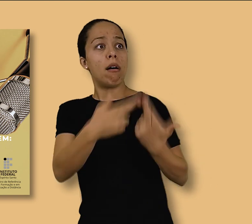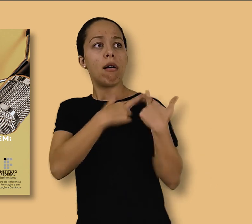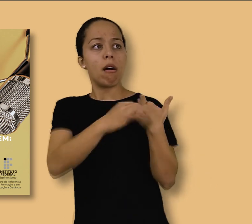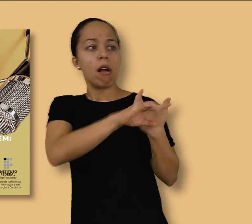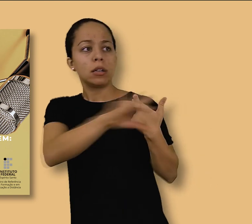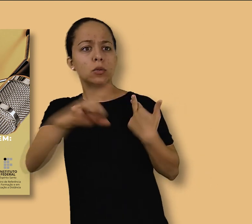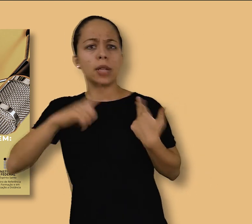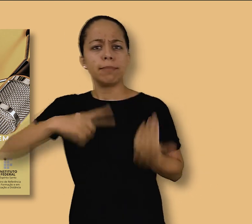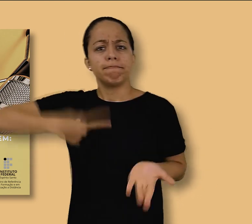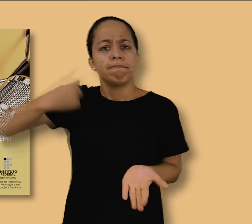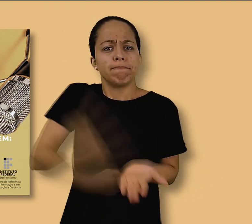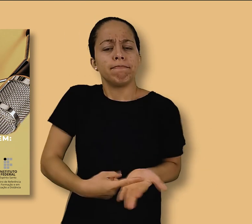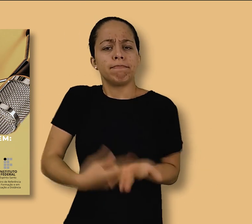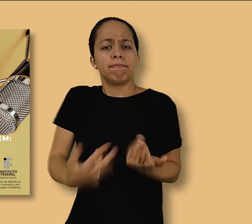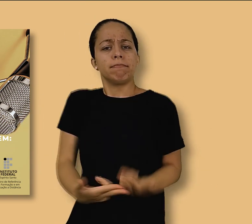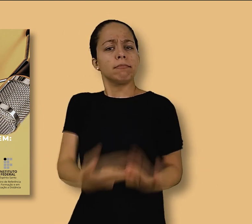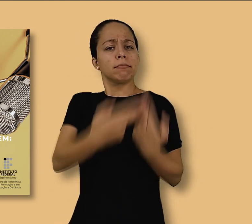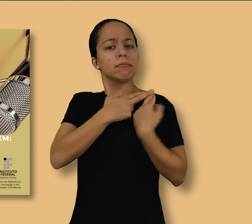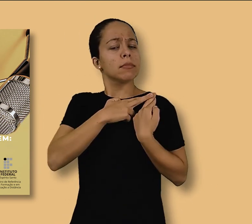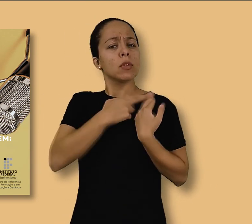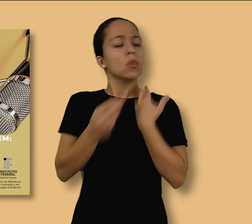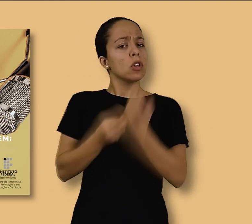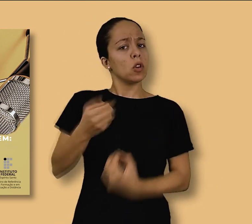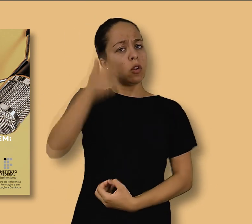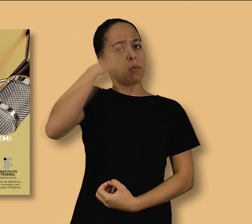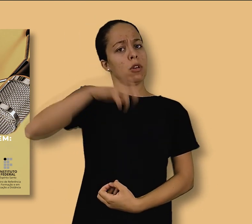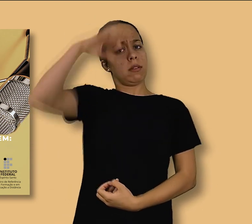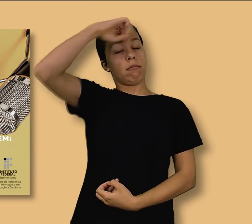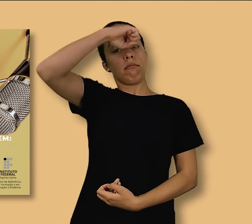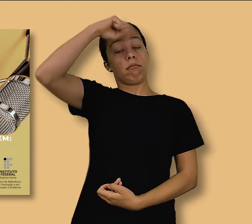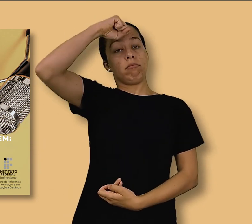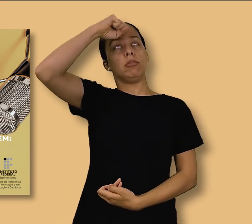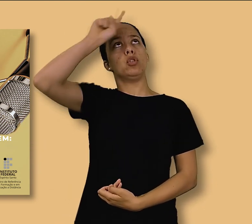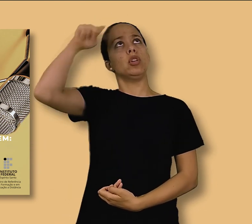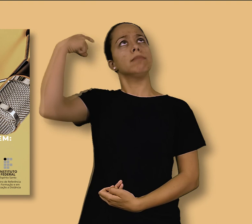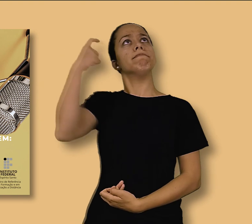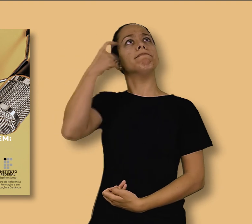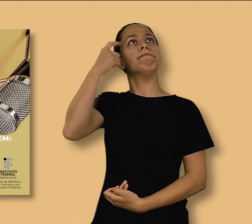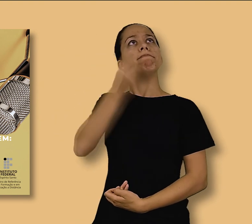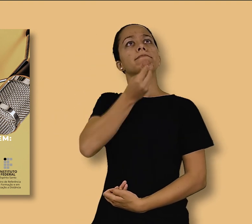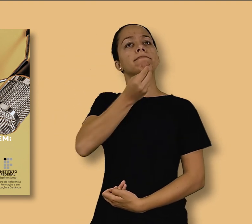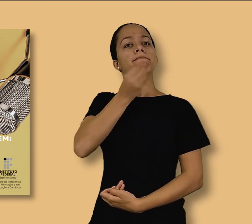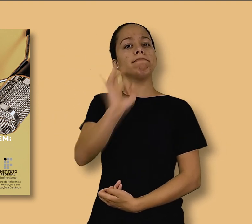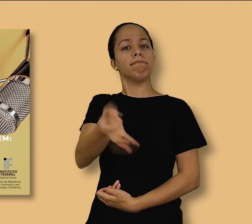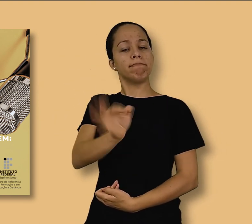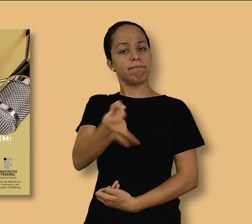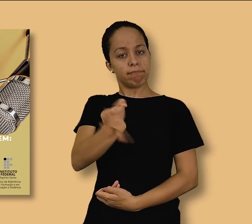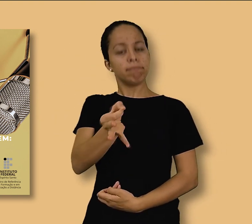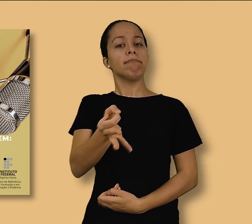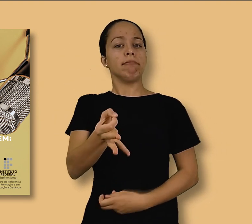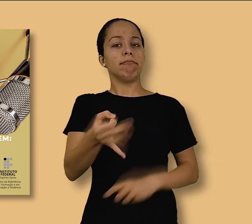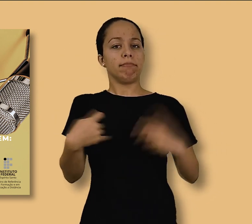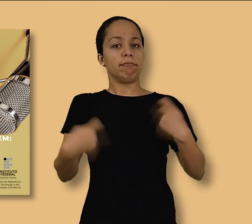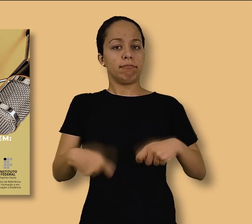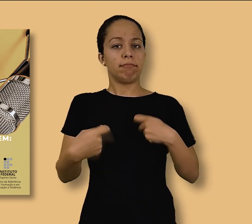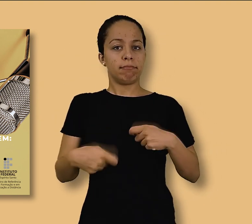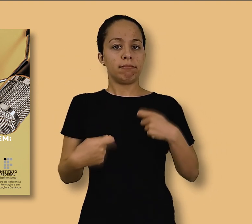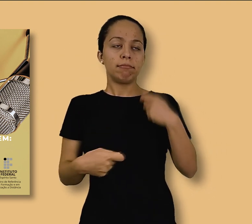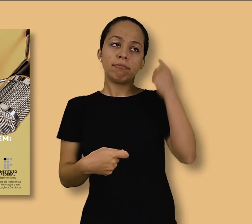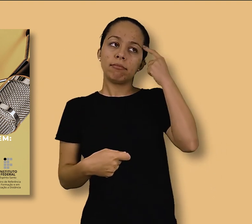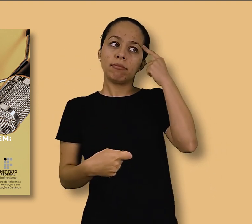todas as variáveis que estão envolvidas no aprender nós é acabamos que conseguimos